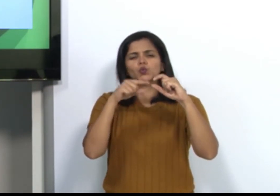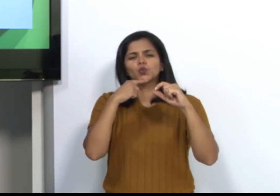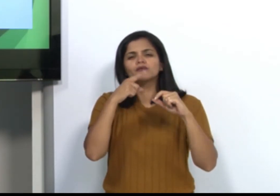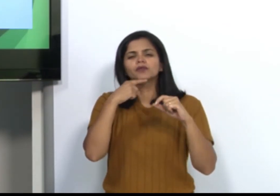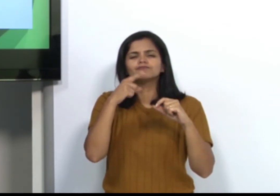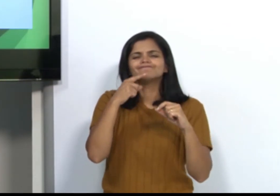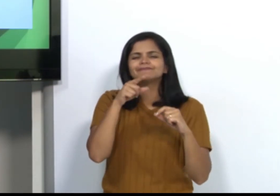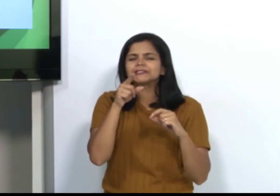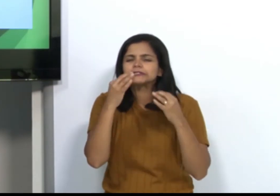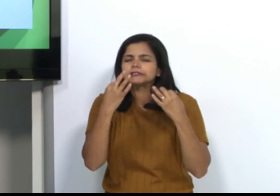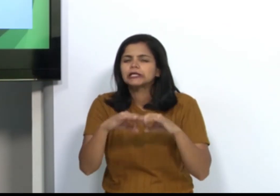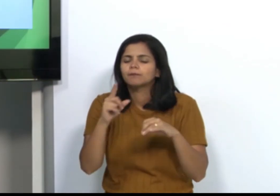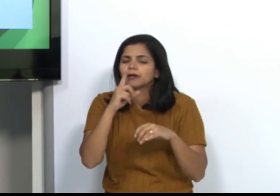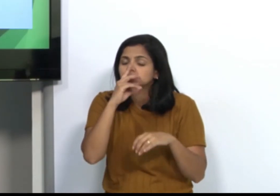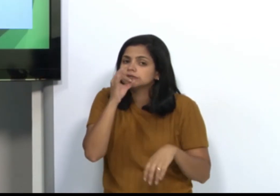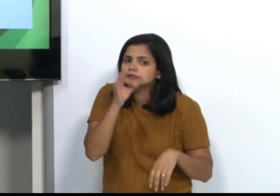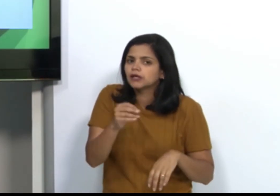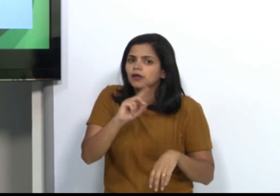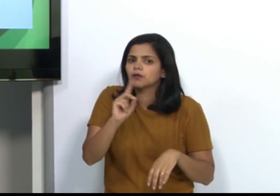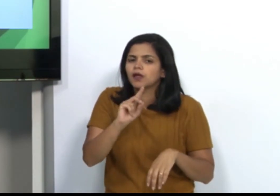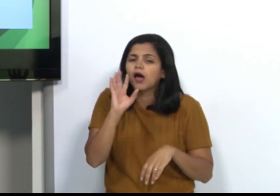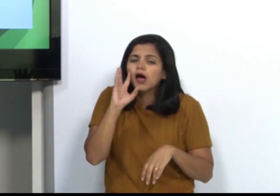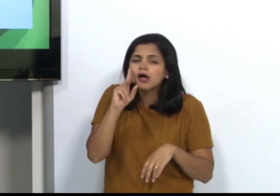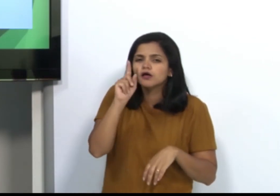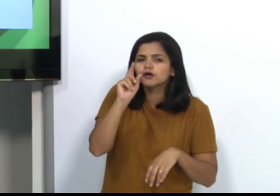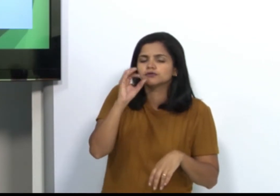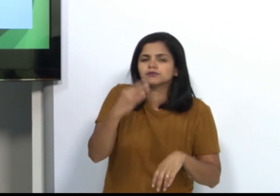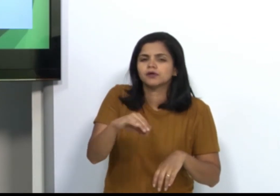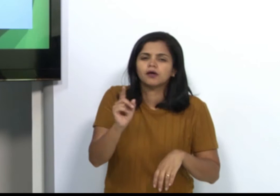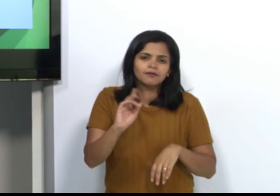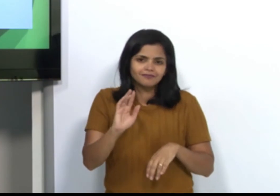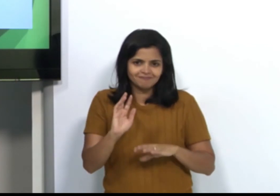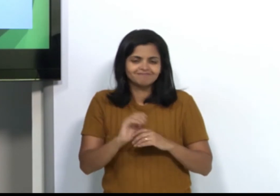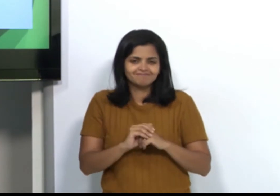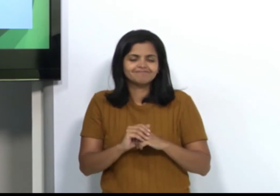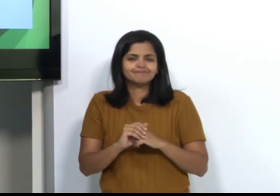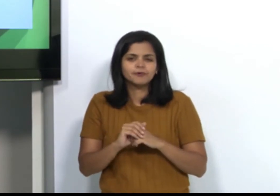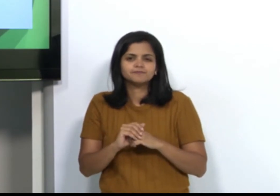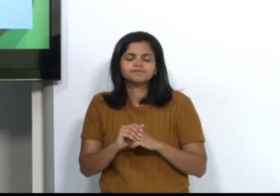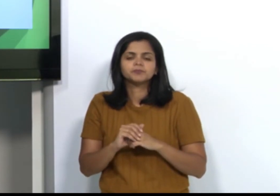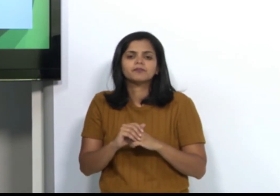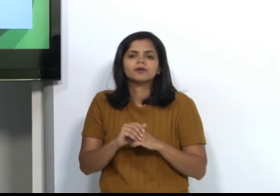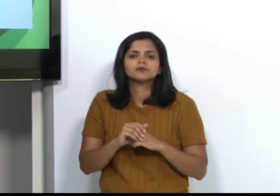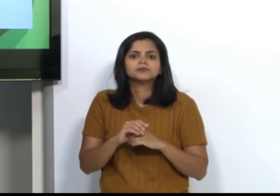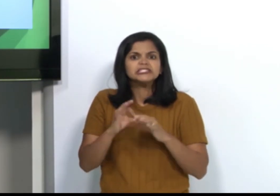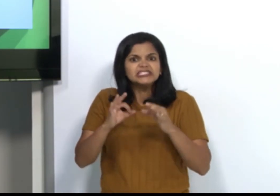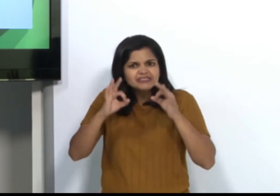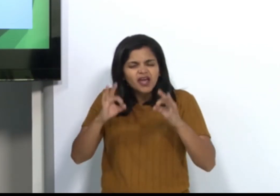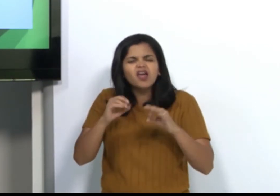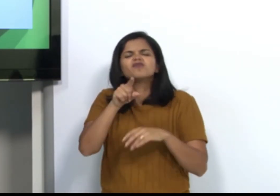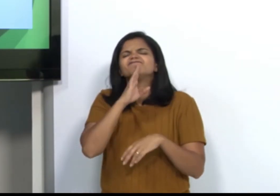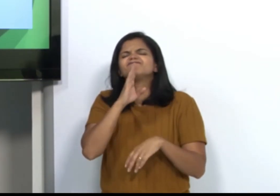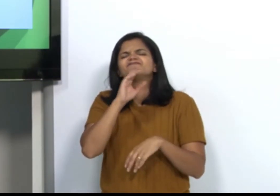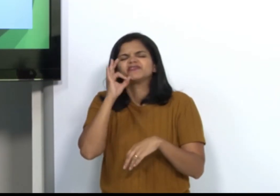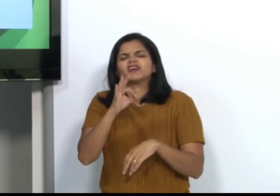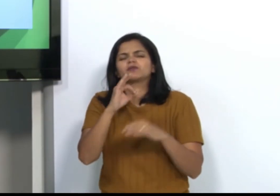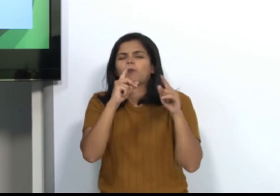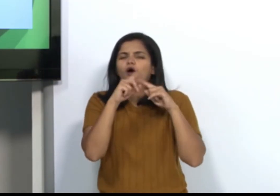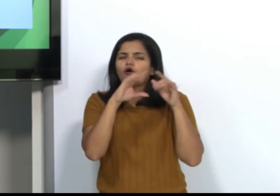Isso vai me mostrar que há uma dúvida, não há uma certeza. Se eu tenho certeza, se eu conheço o sinal,